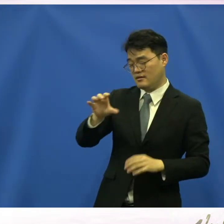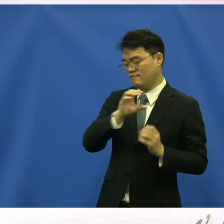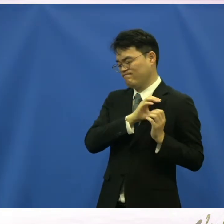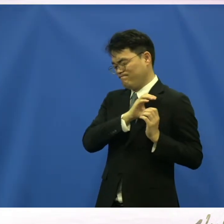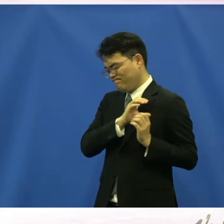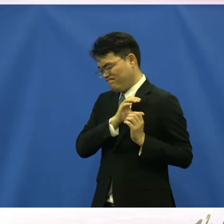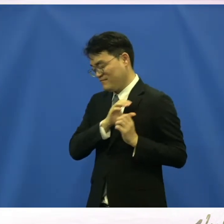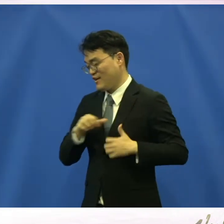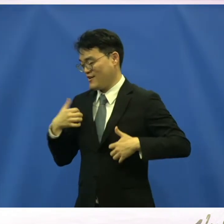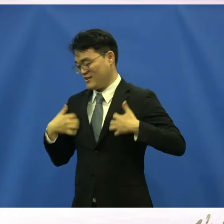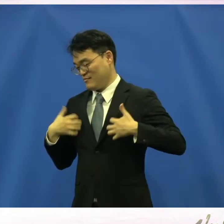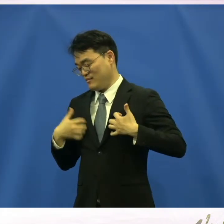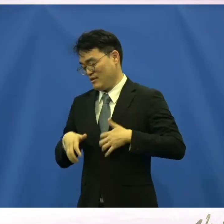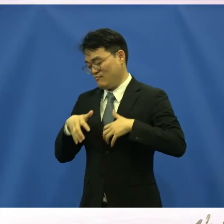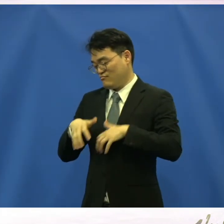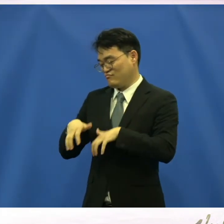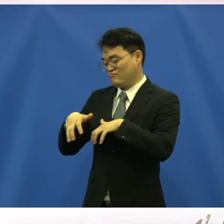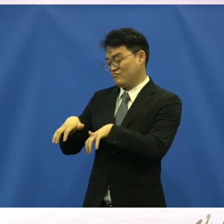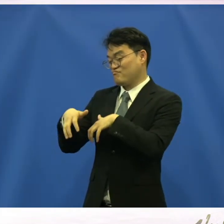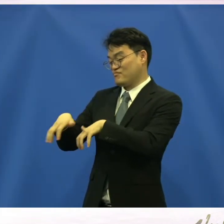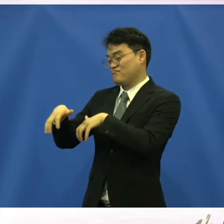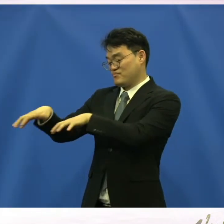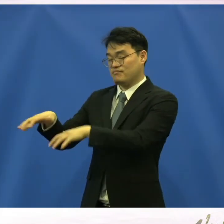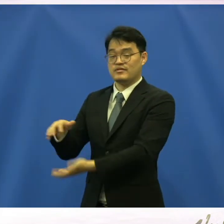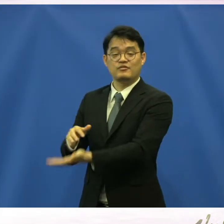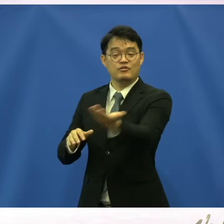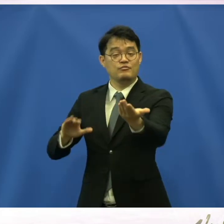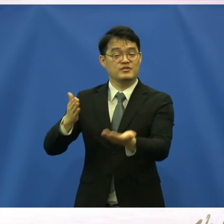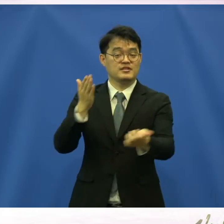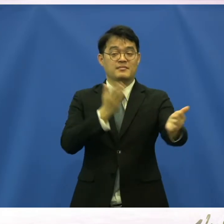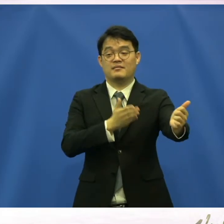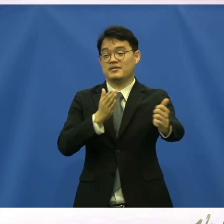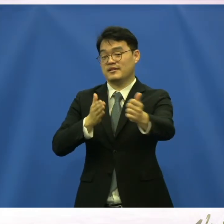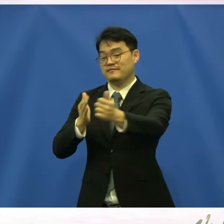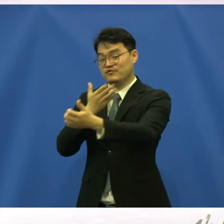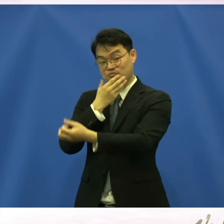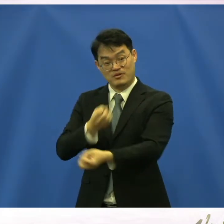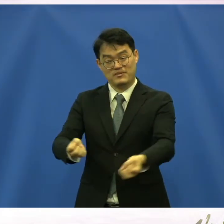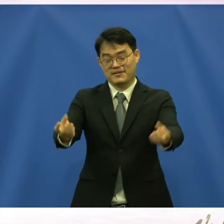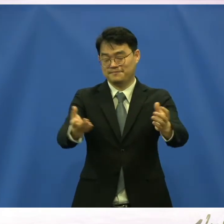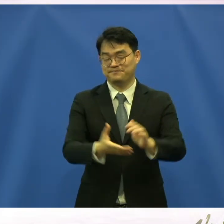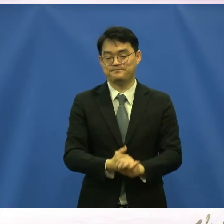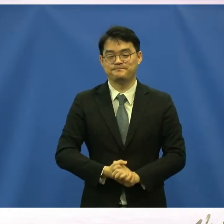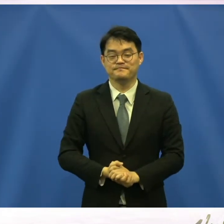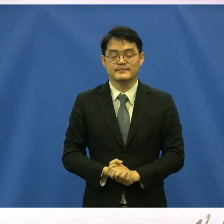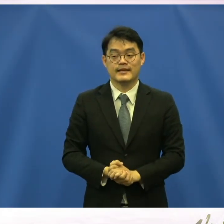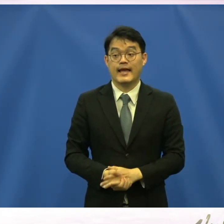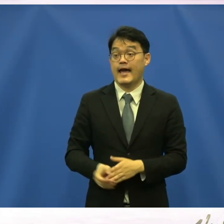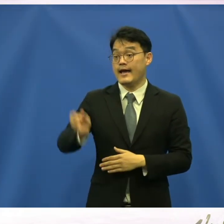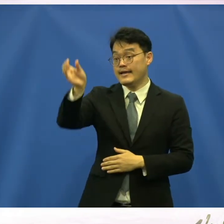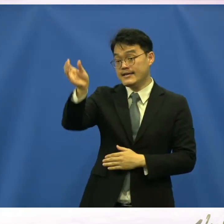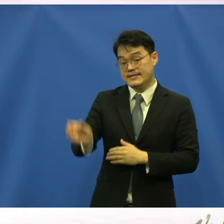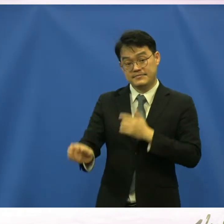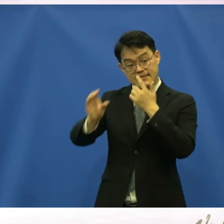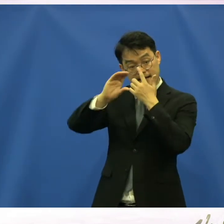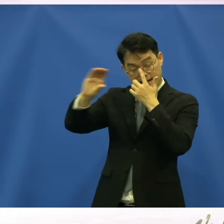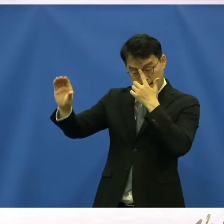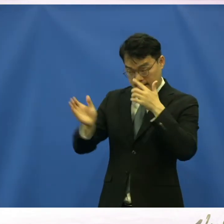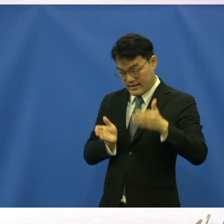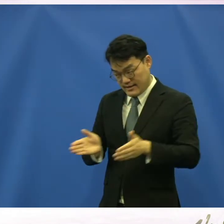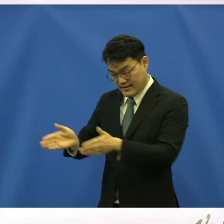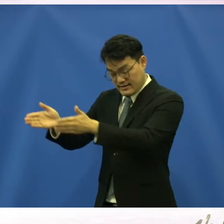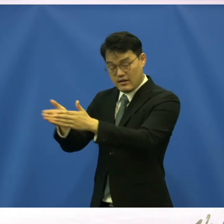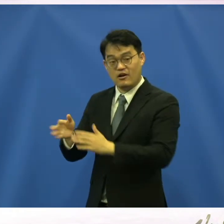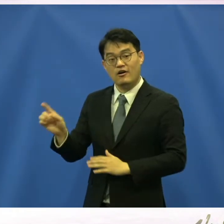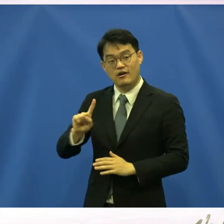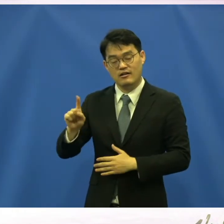행진에 동참하는 여러분들 되시길 축원합니다. 자, 이 십자가 길은 우리에게 뭘 제공해요? 승리를 보장하는